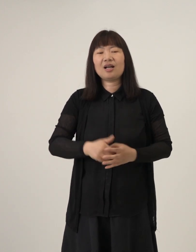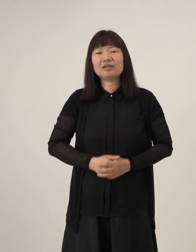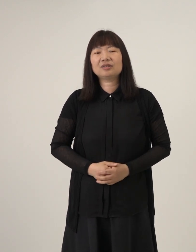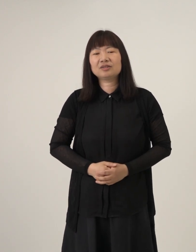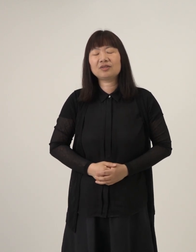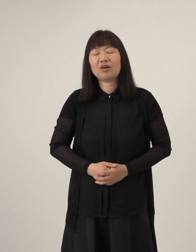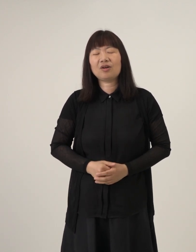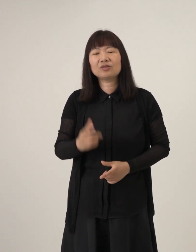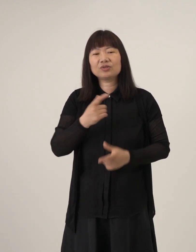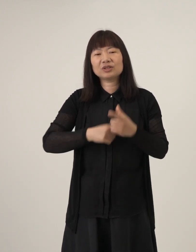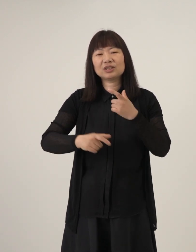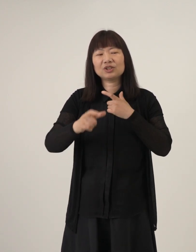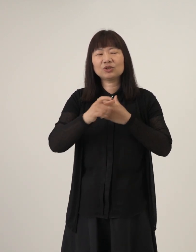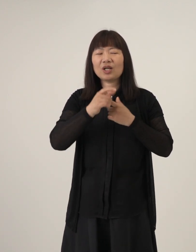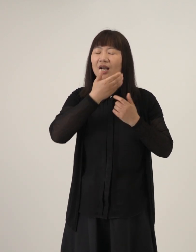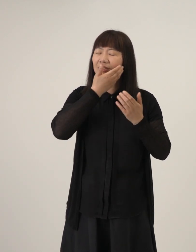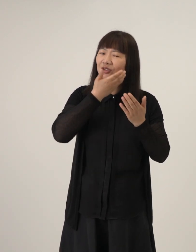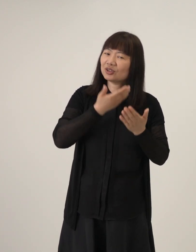더